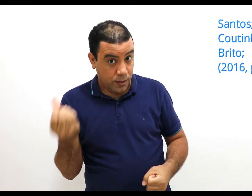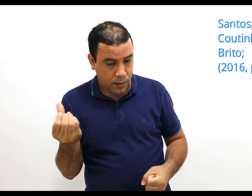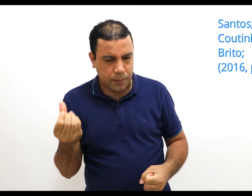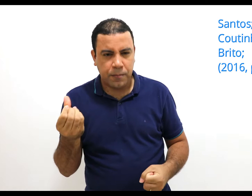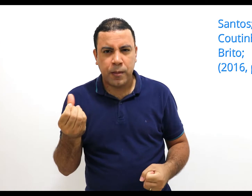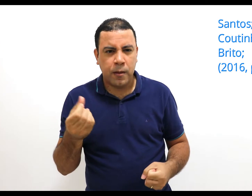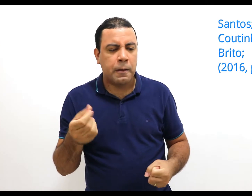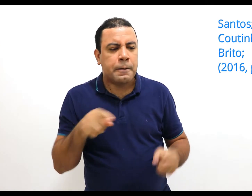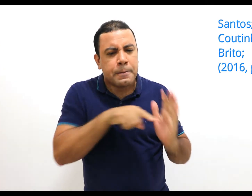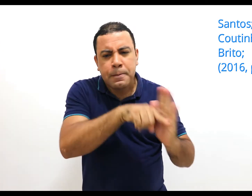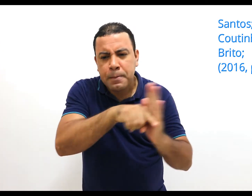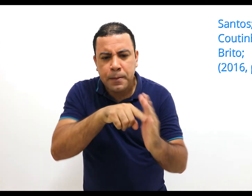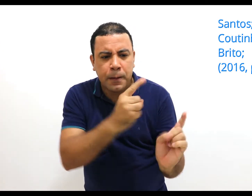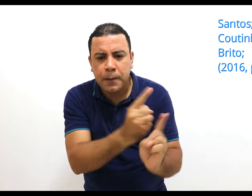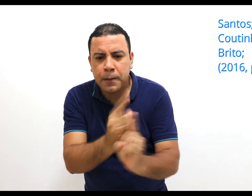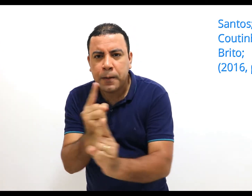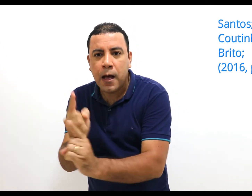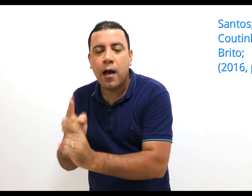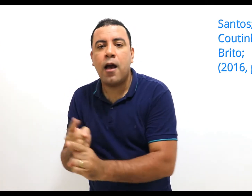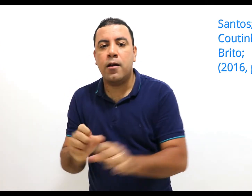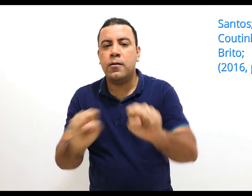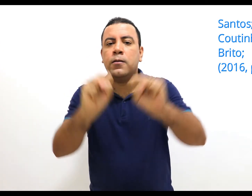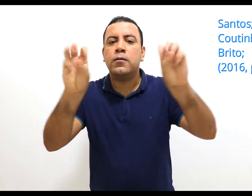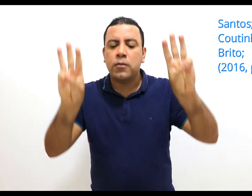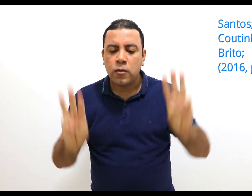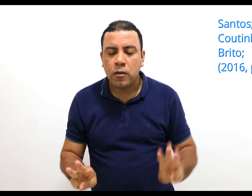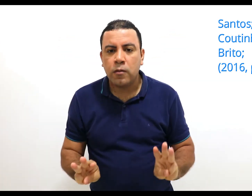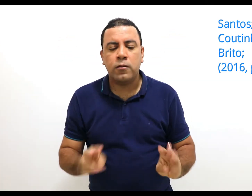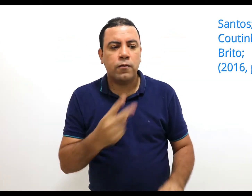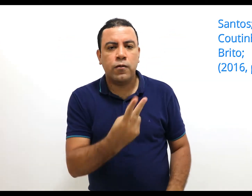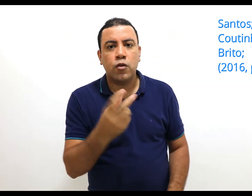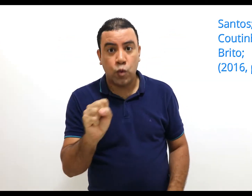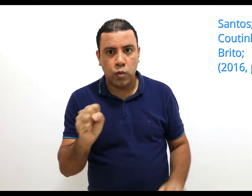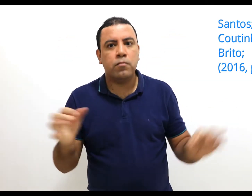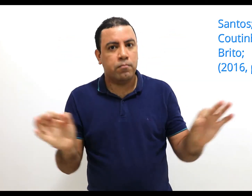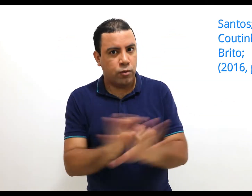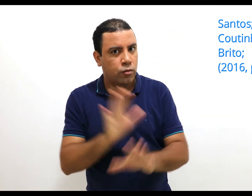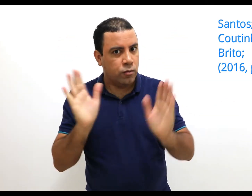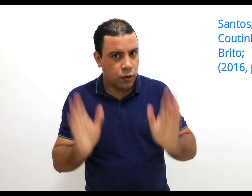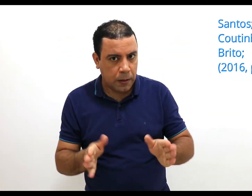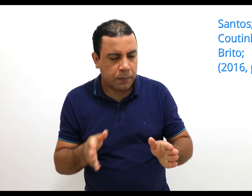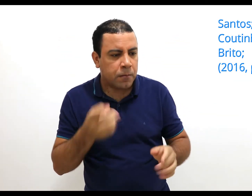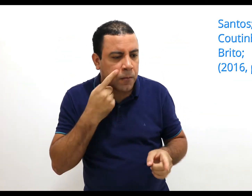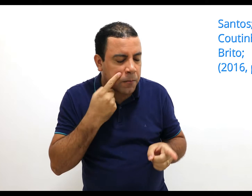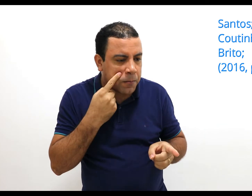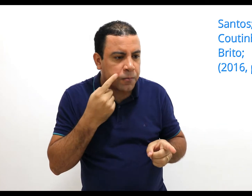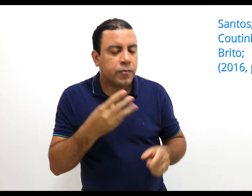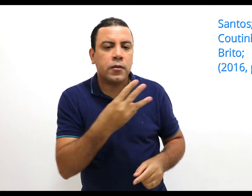que constataram que dos 28 softwares já disponibilizados,